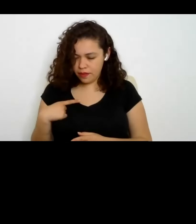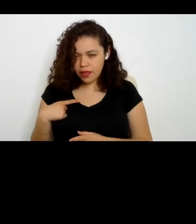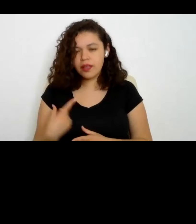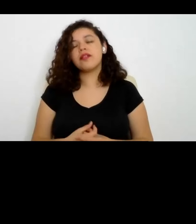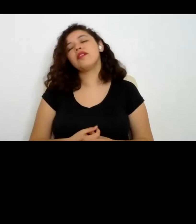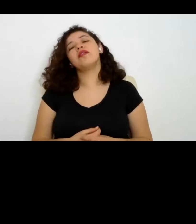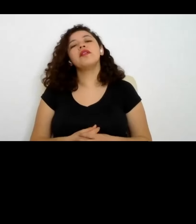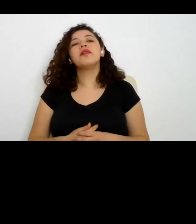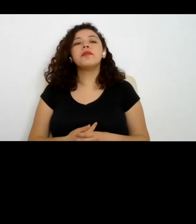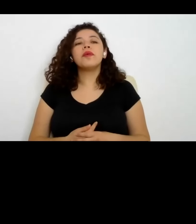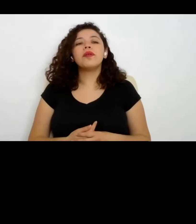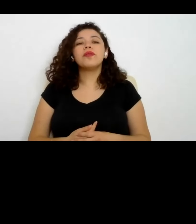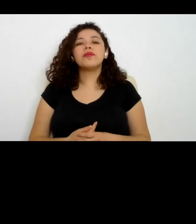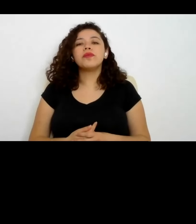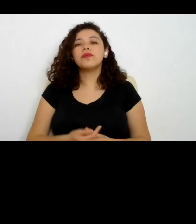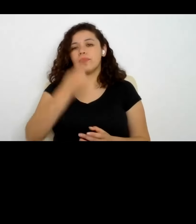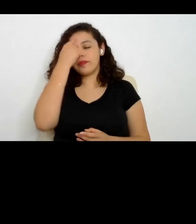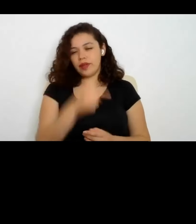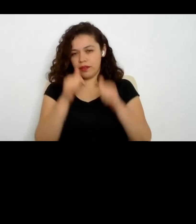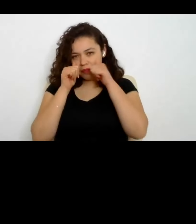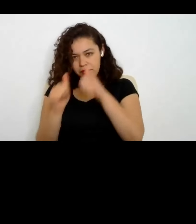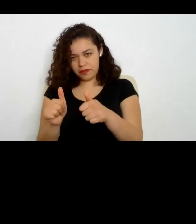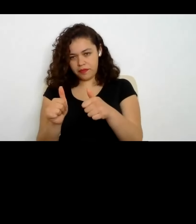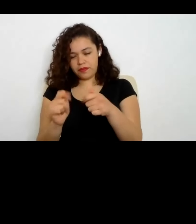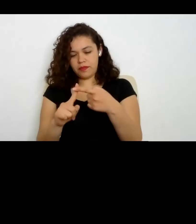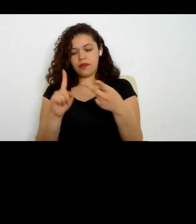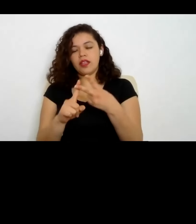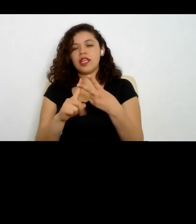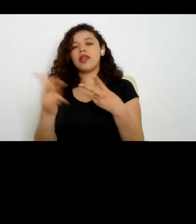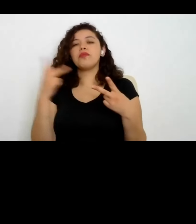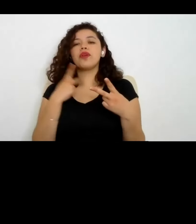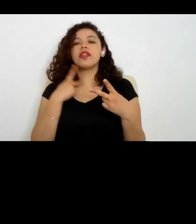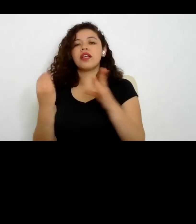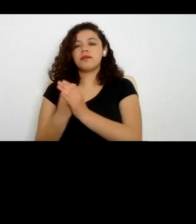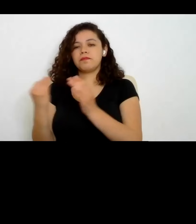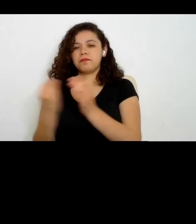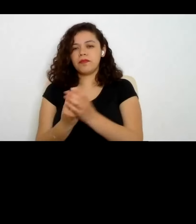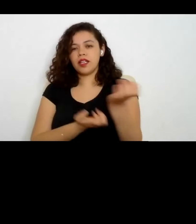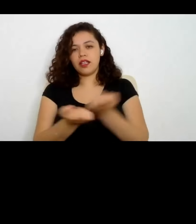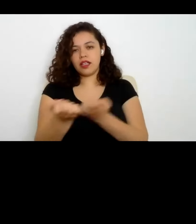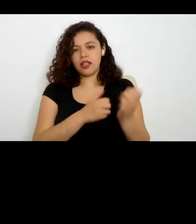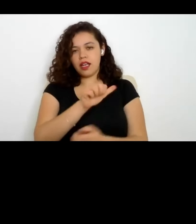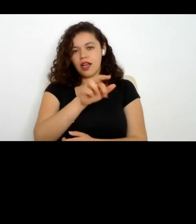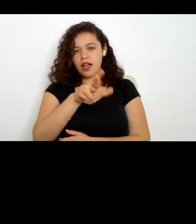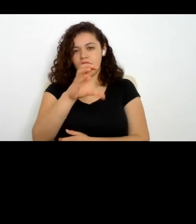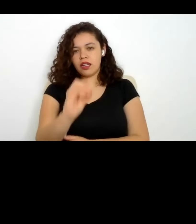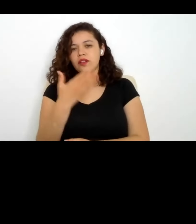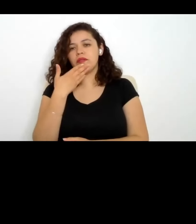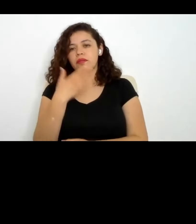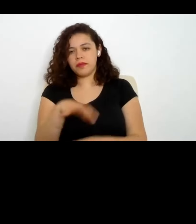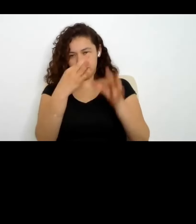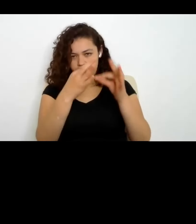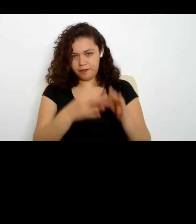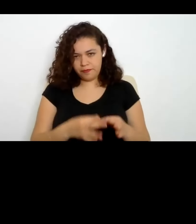una organización, pues para dar atención y cumplir con la política de privacidad y el ejercicio de los derechos ARCO por parte de los